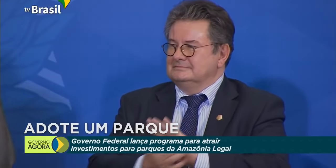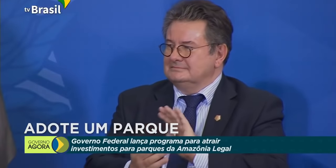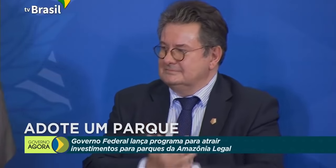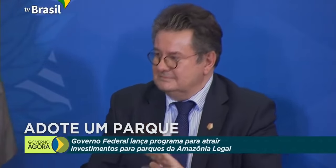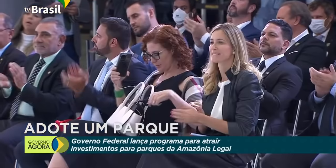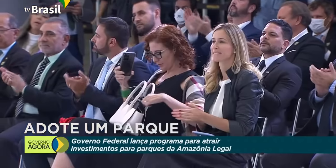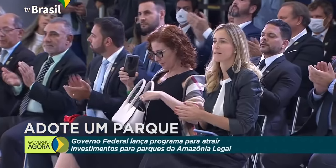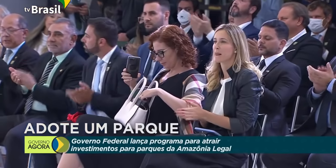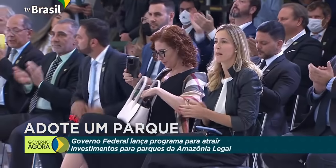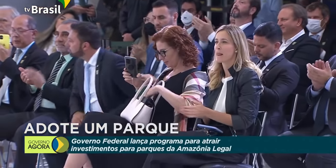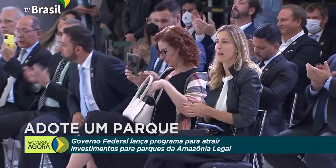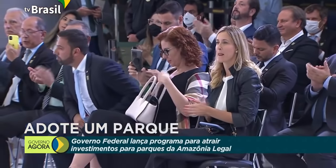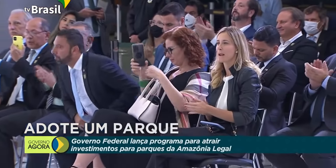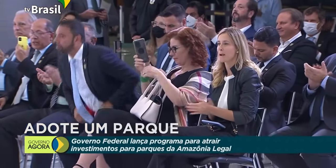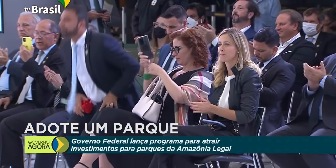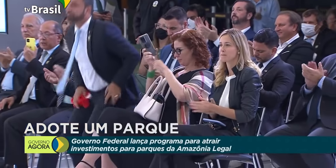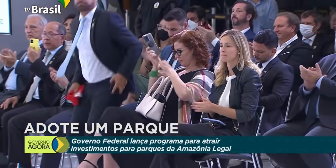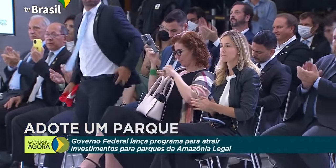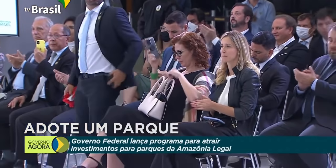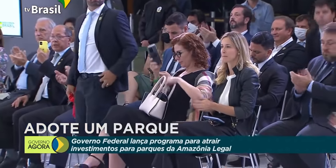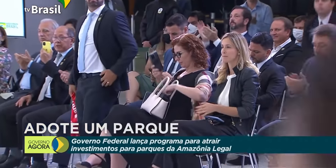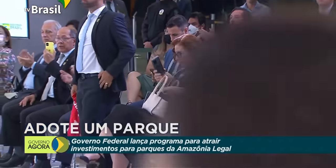E aí